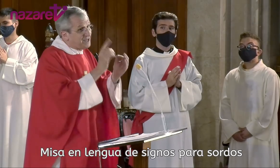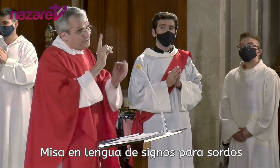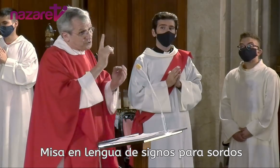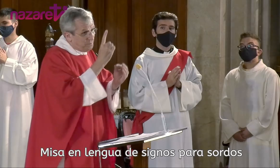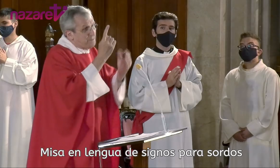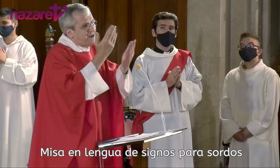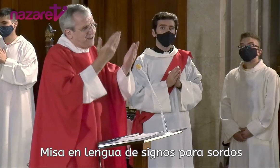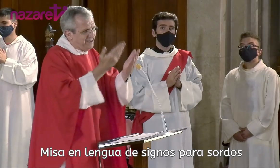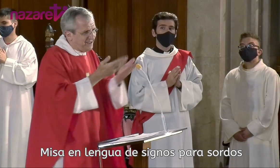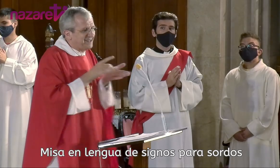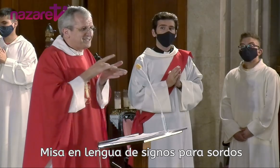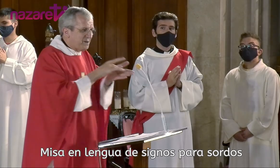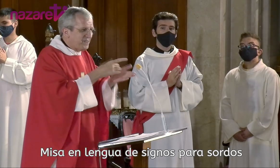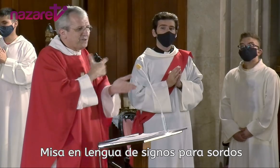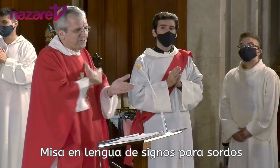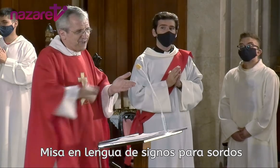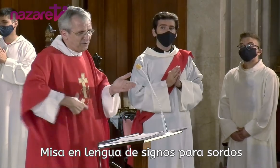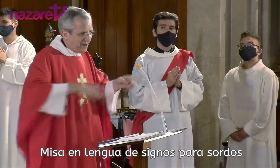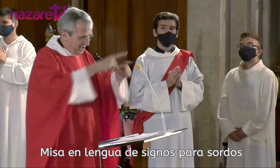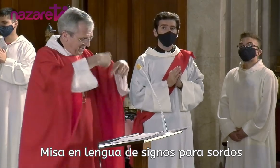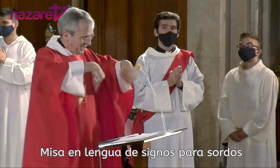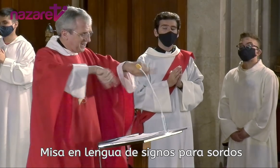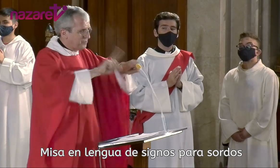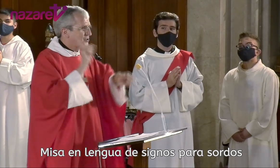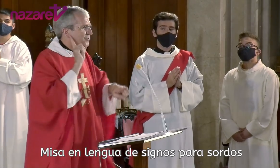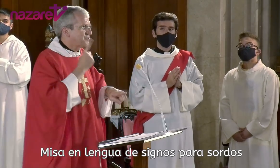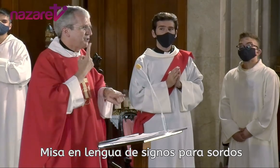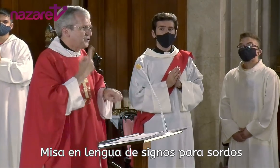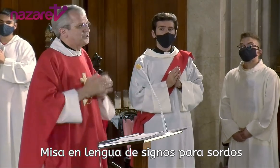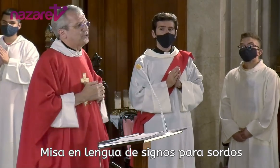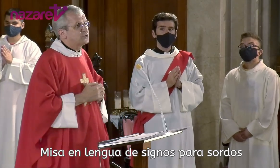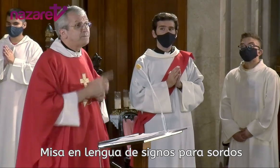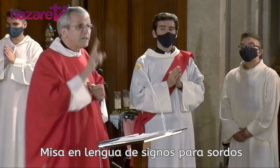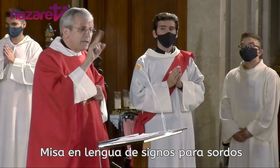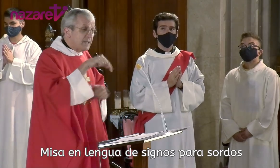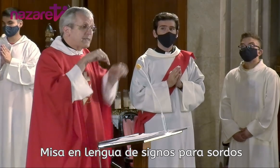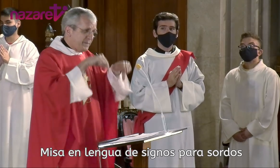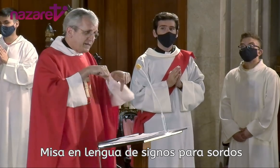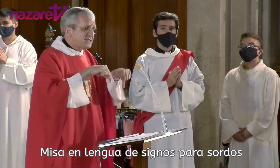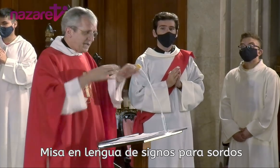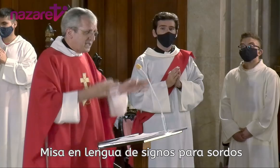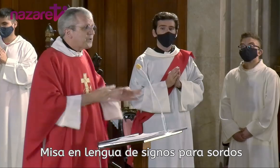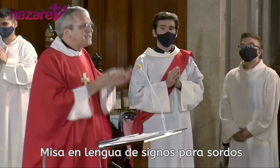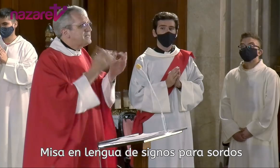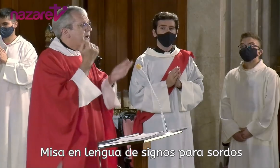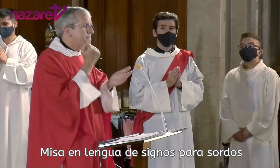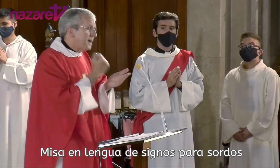como su primera servicio diaconal entre vosotros los sordos. También esta Eucaristía va